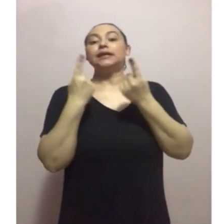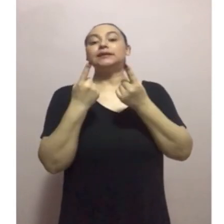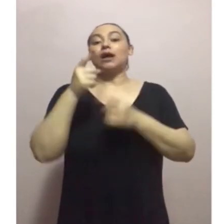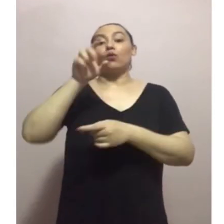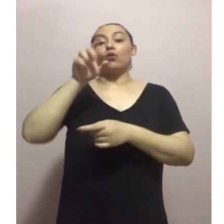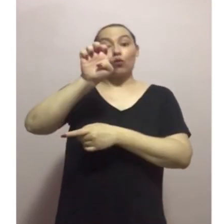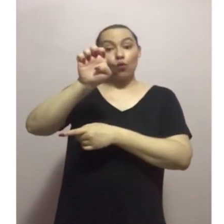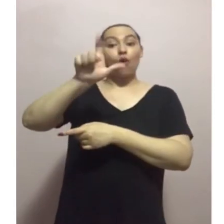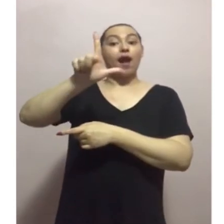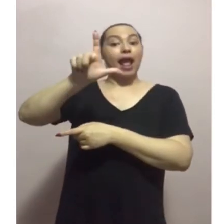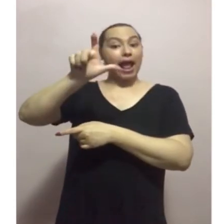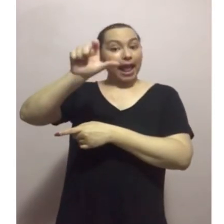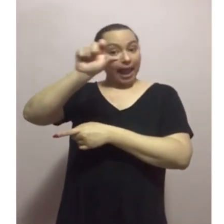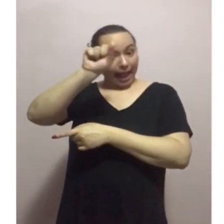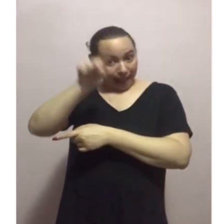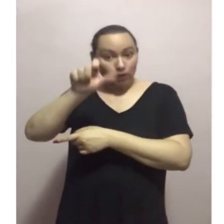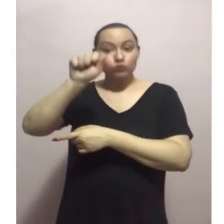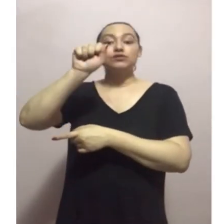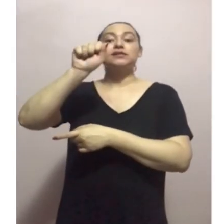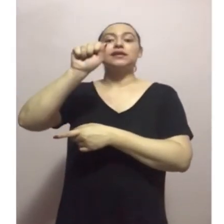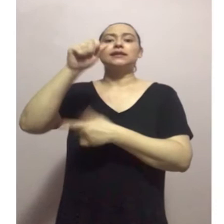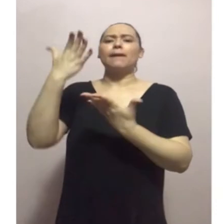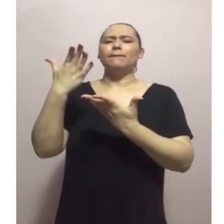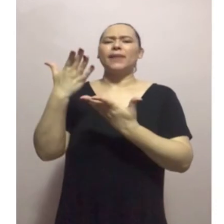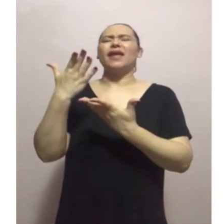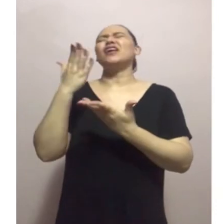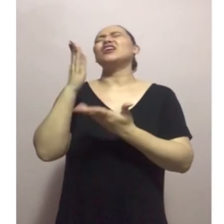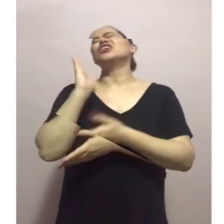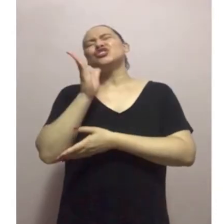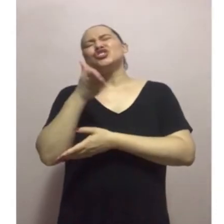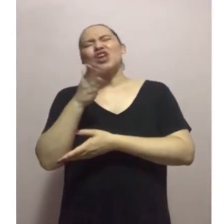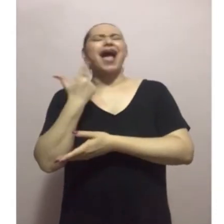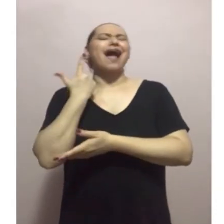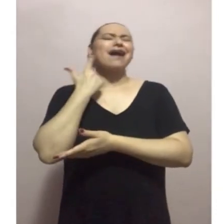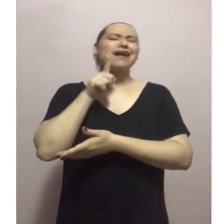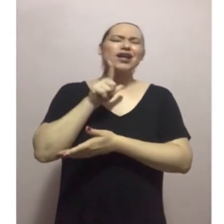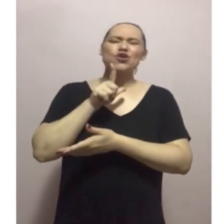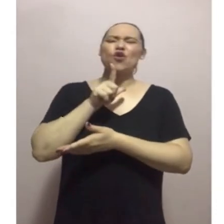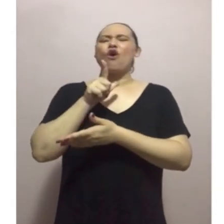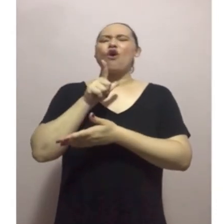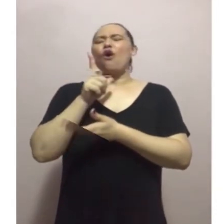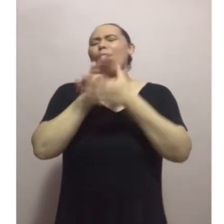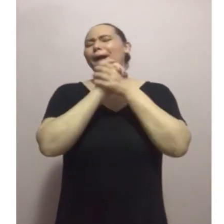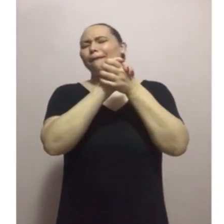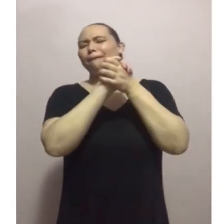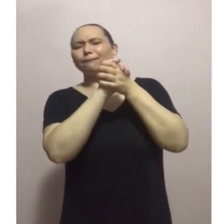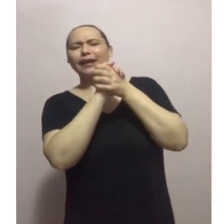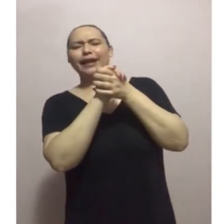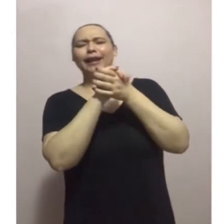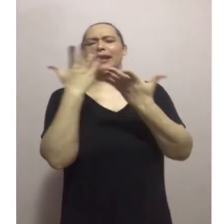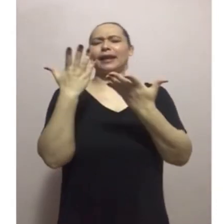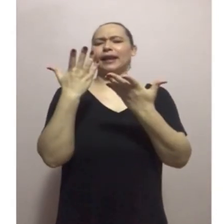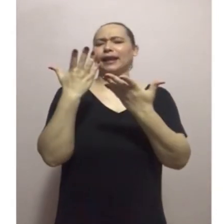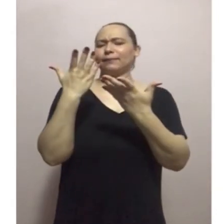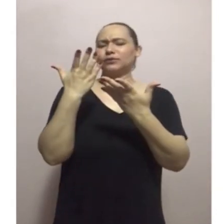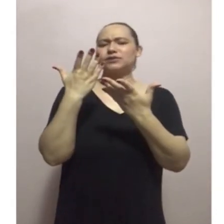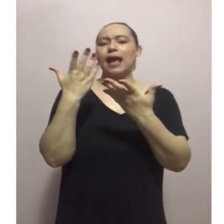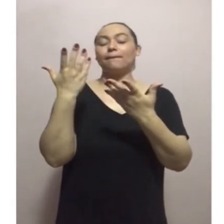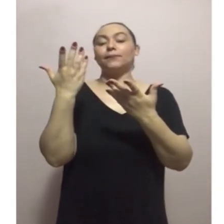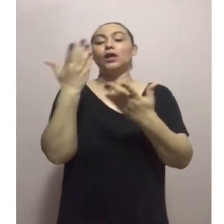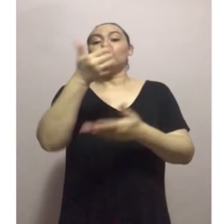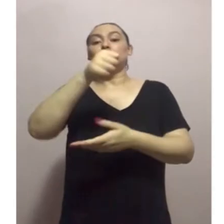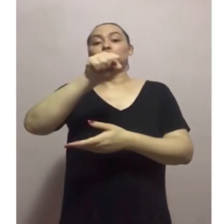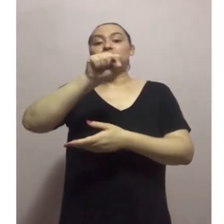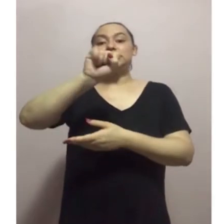O Elza numa carreira maravilhosa, com vários prêmios e tal, com um futuro pela frente.